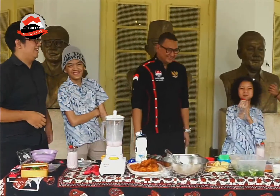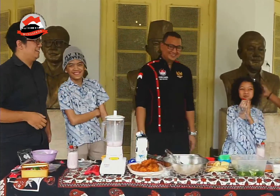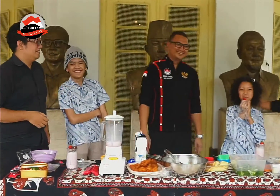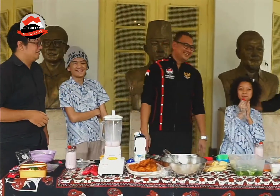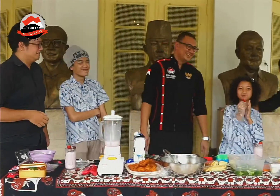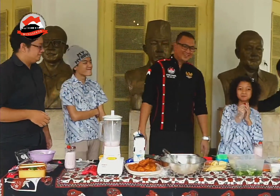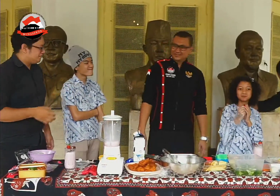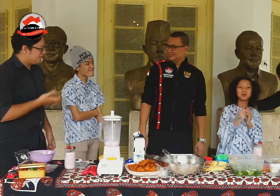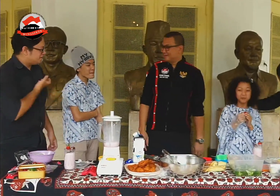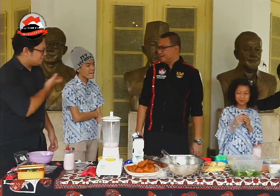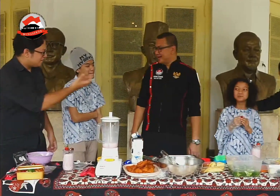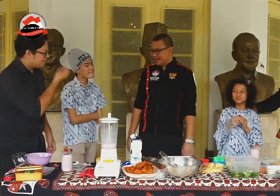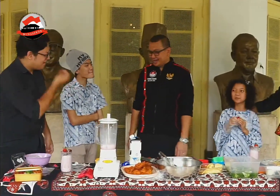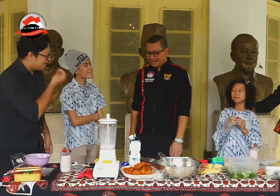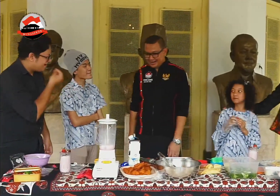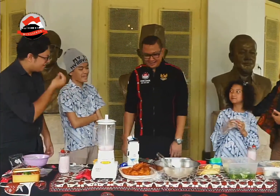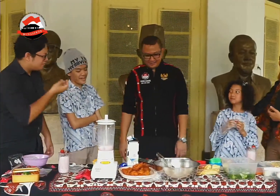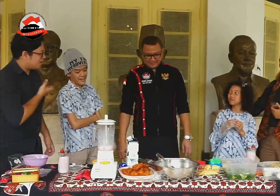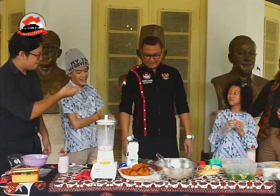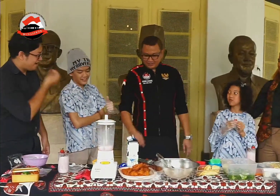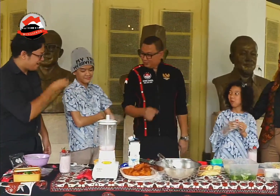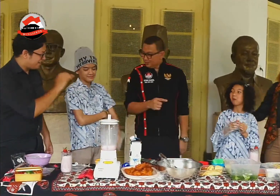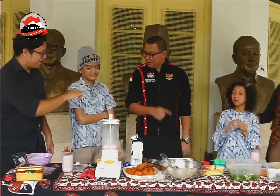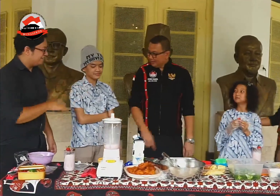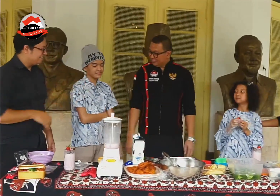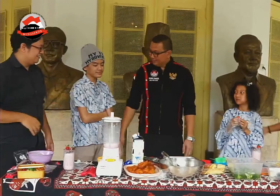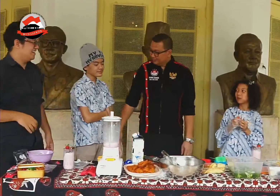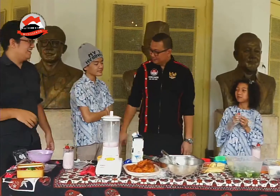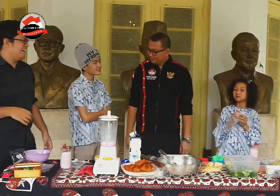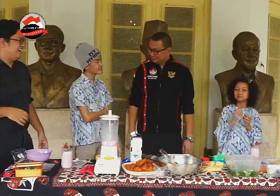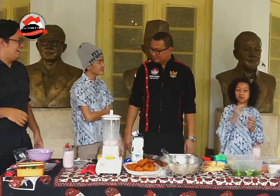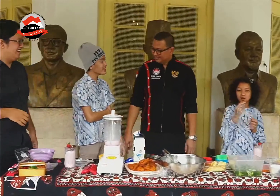Nada kayaknya suka makan ya. Suka makan Nada. Kamu mau coba?